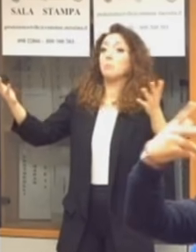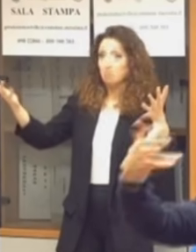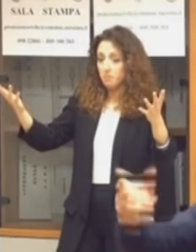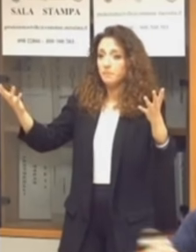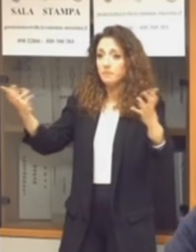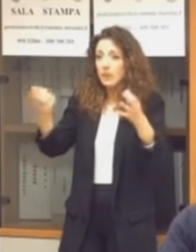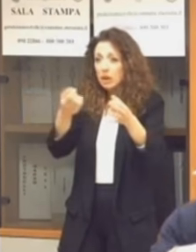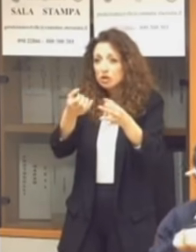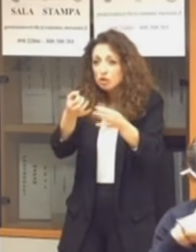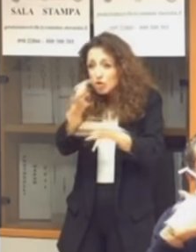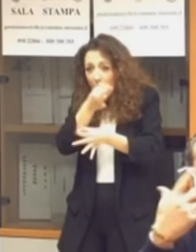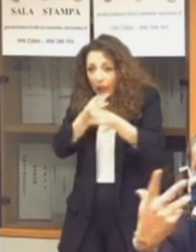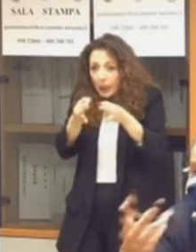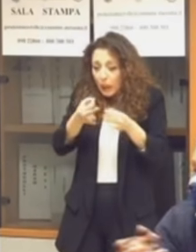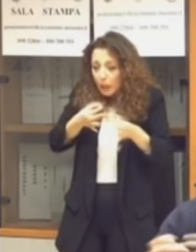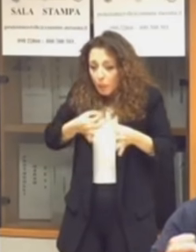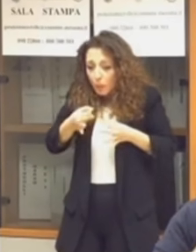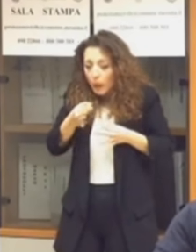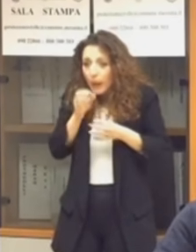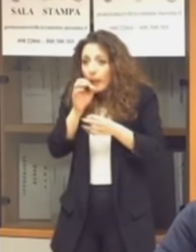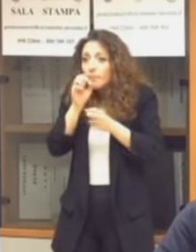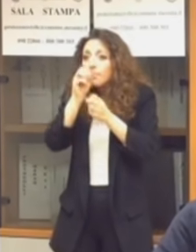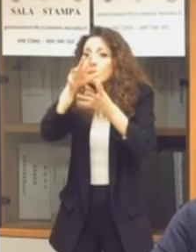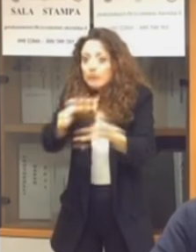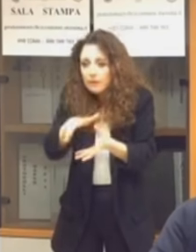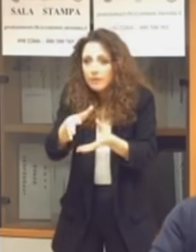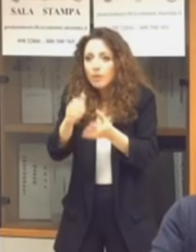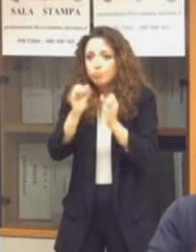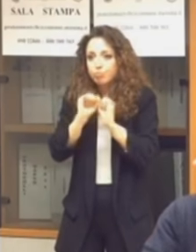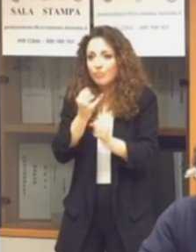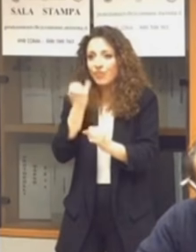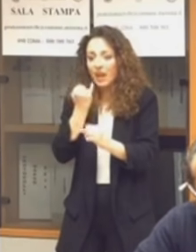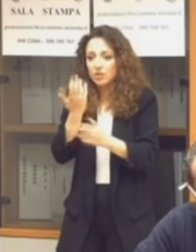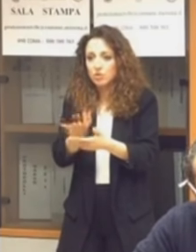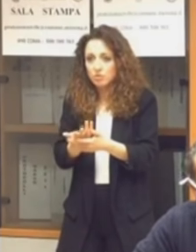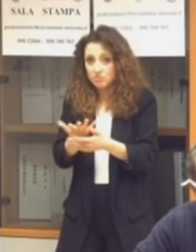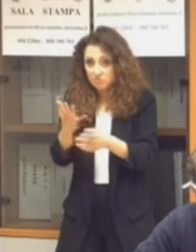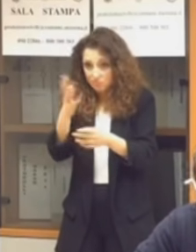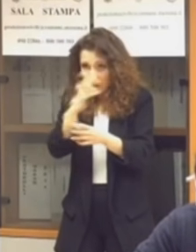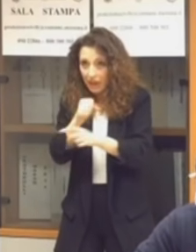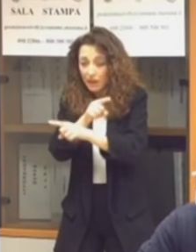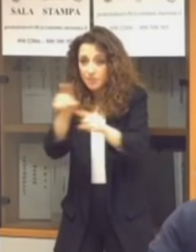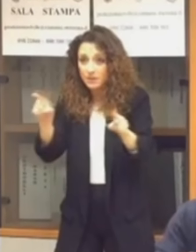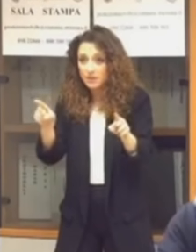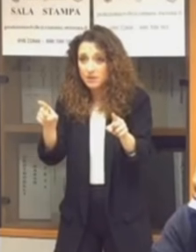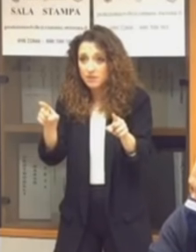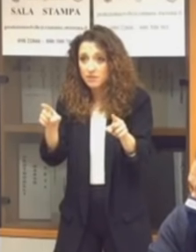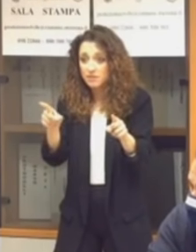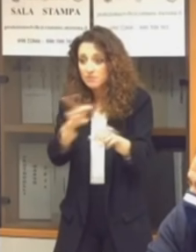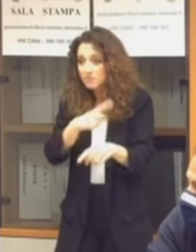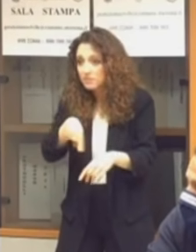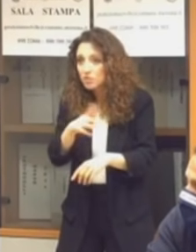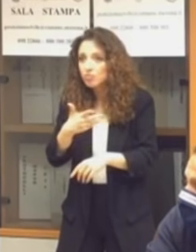piccole cellule che vengono trasmesse con la saliva, con lo starnuto. Lo capite che noi avremo un